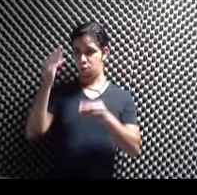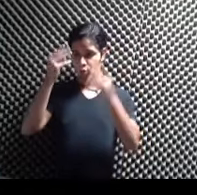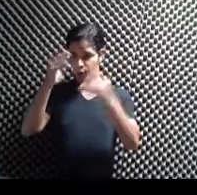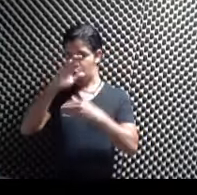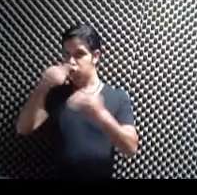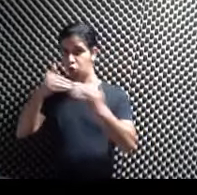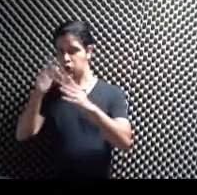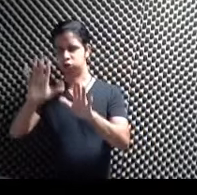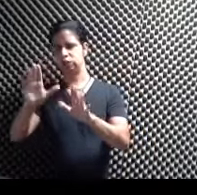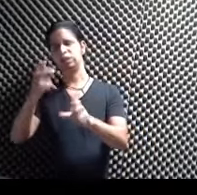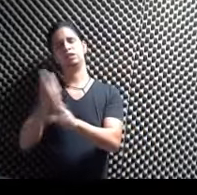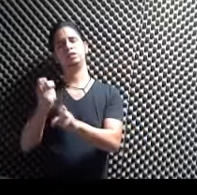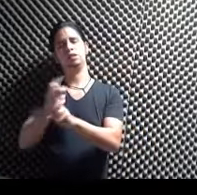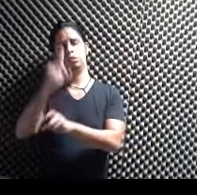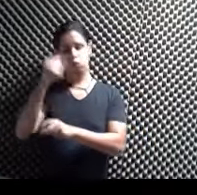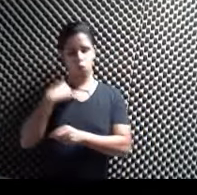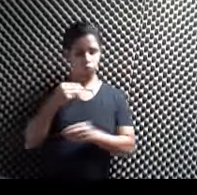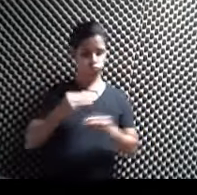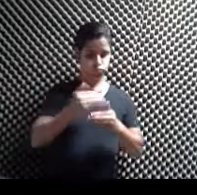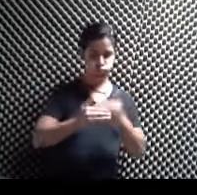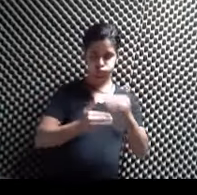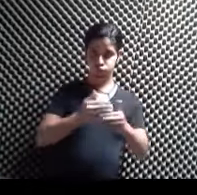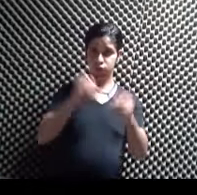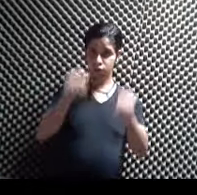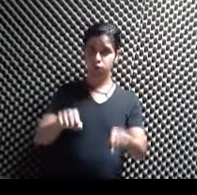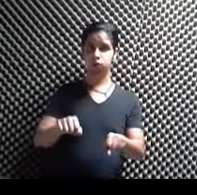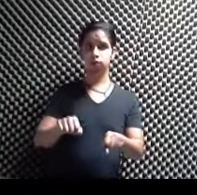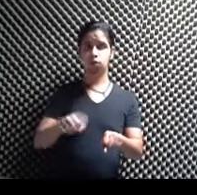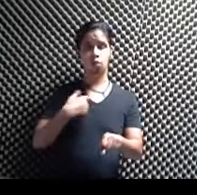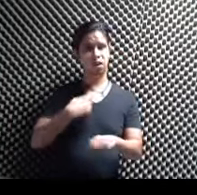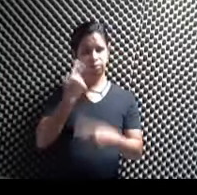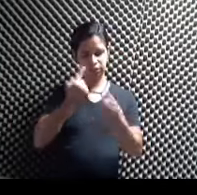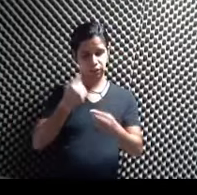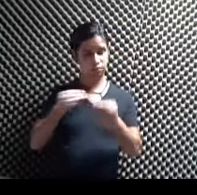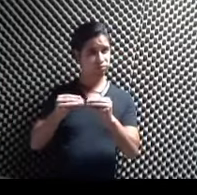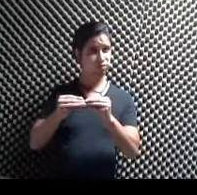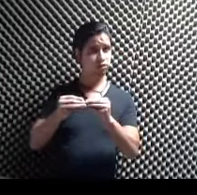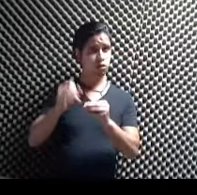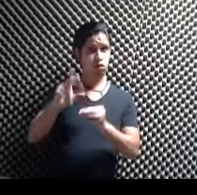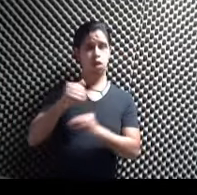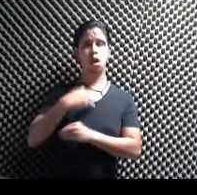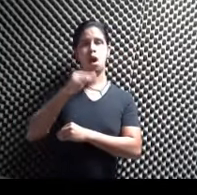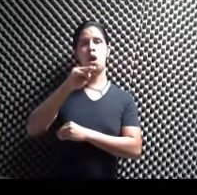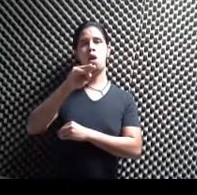difícil ponerse el saco entero. Exacto, el saco entero. Pues, oye, lo van a pensar más veces, ¿no?